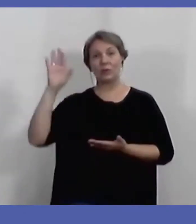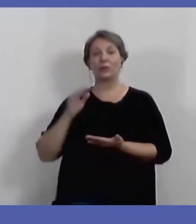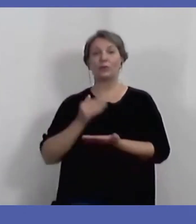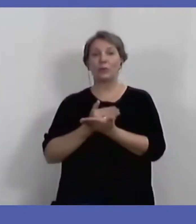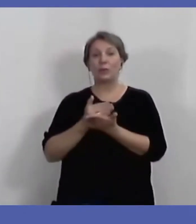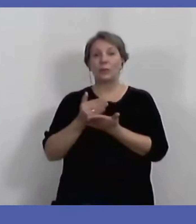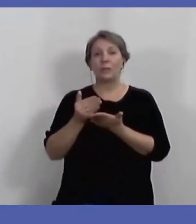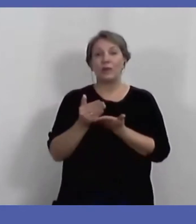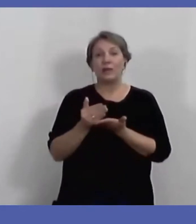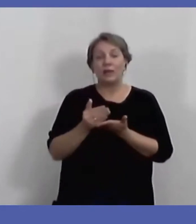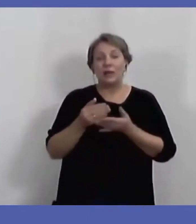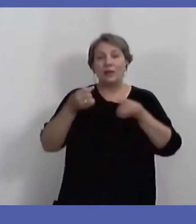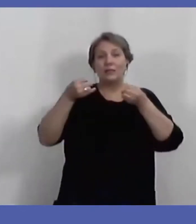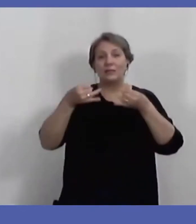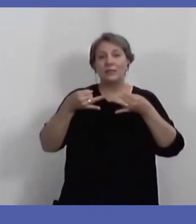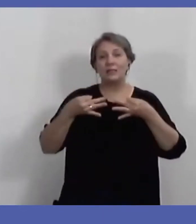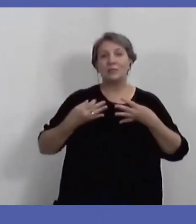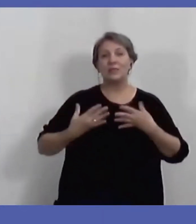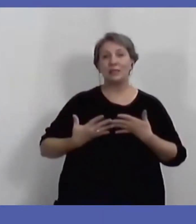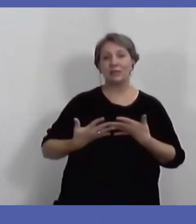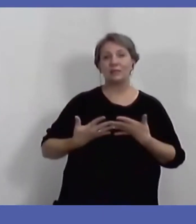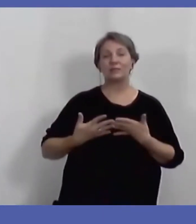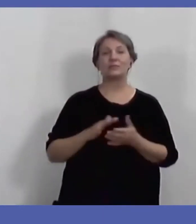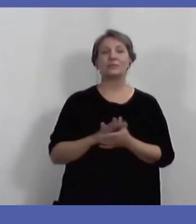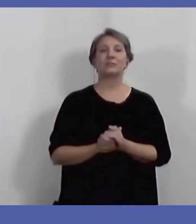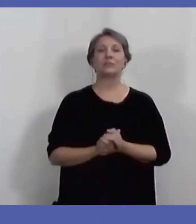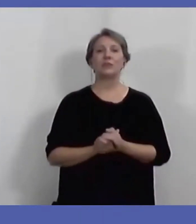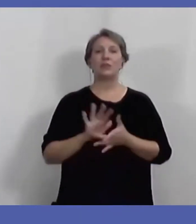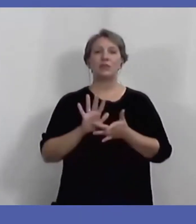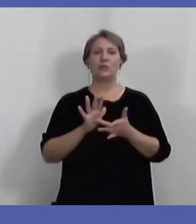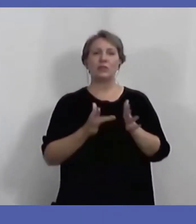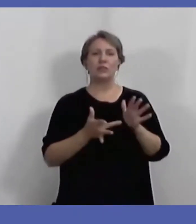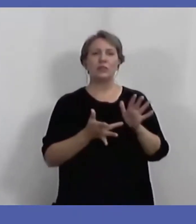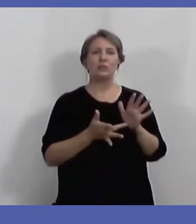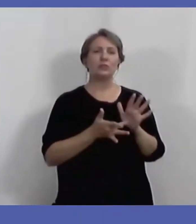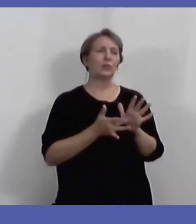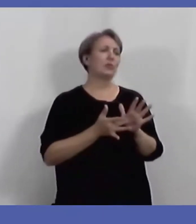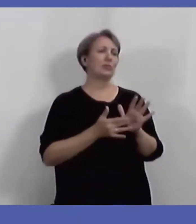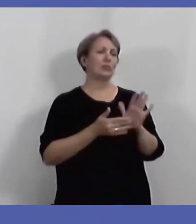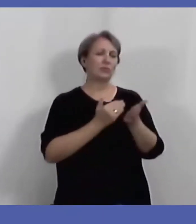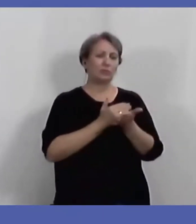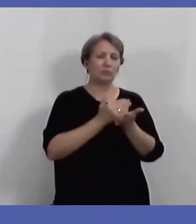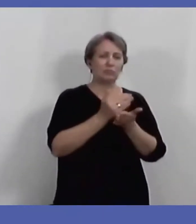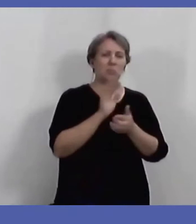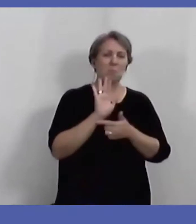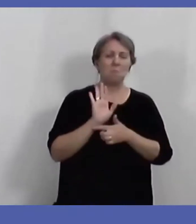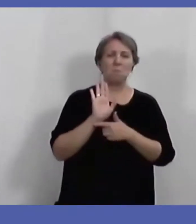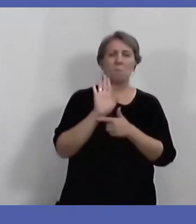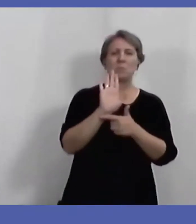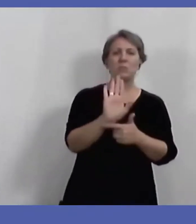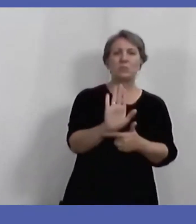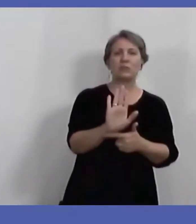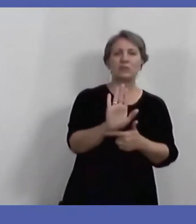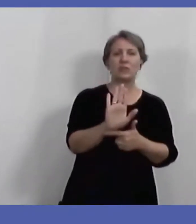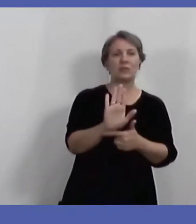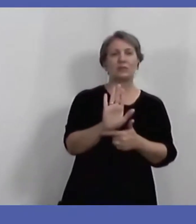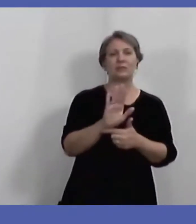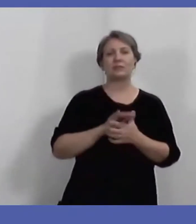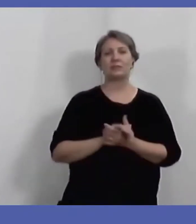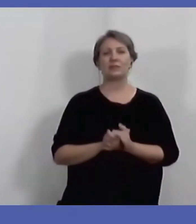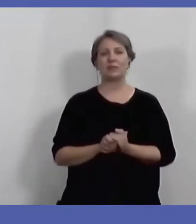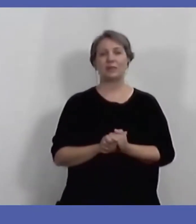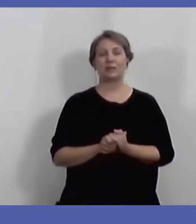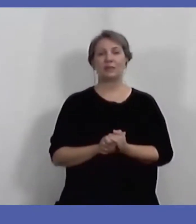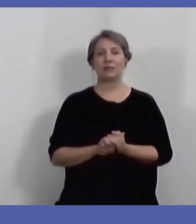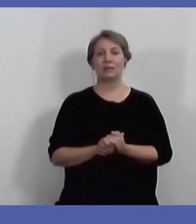esse tempo começou Jesus Cristo a mostrar a seus discípulos que lhe era necessário